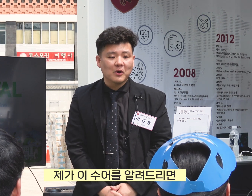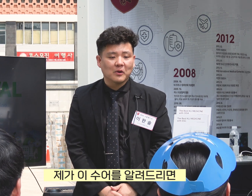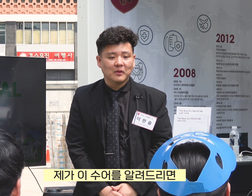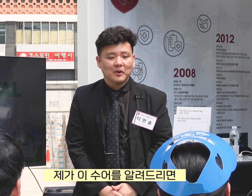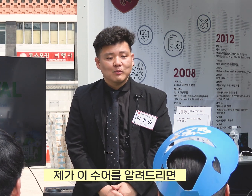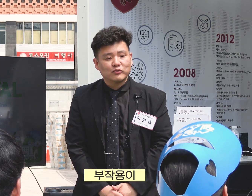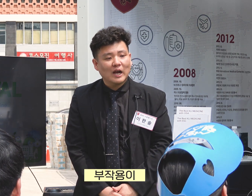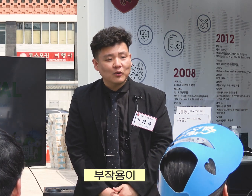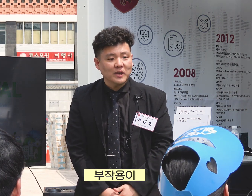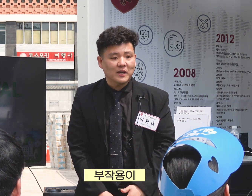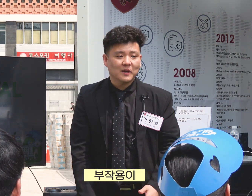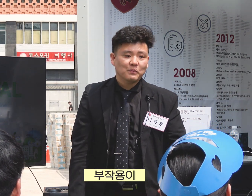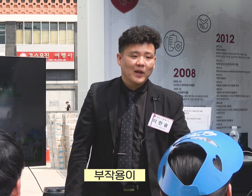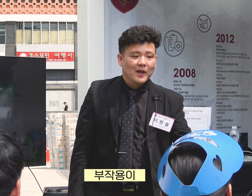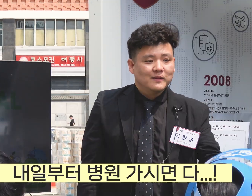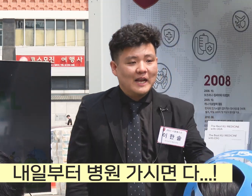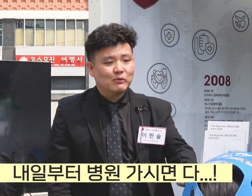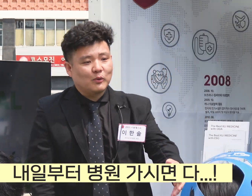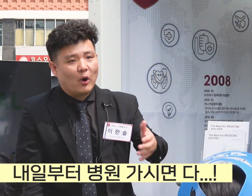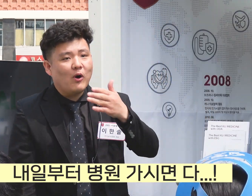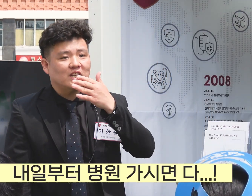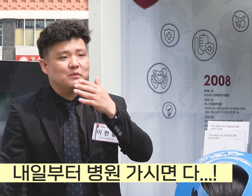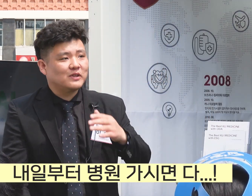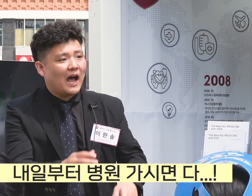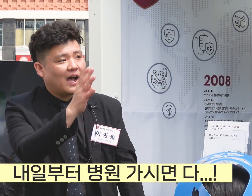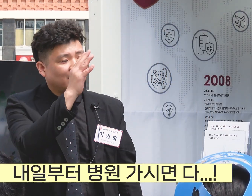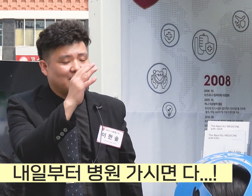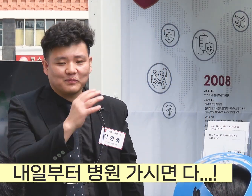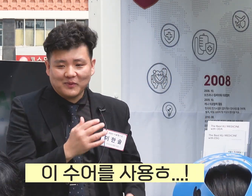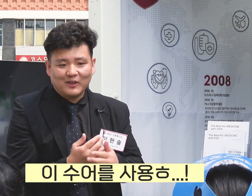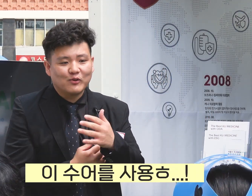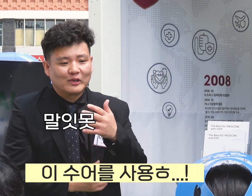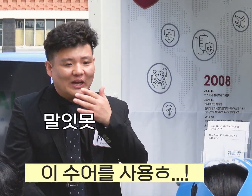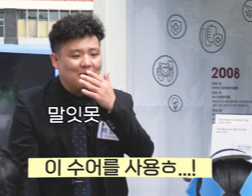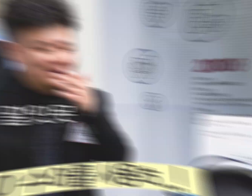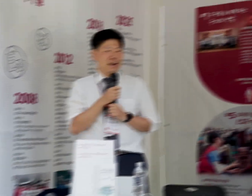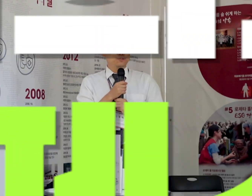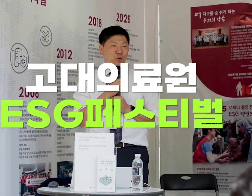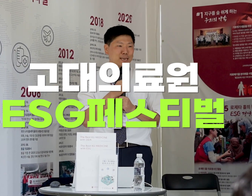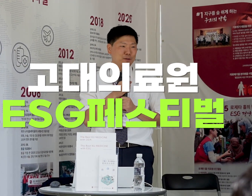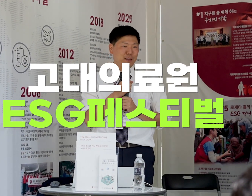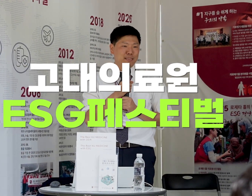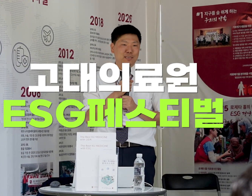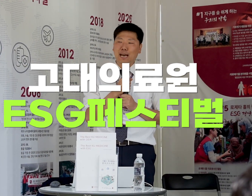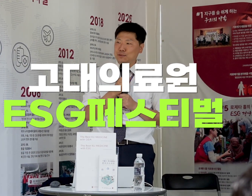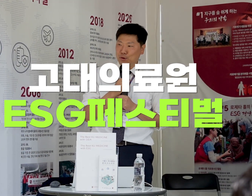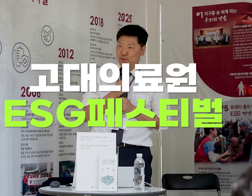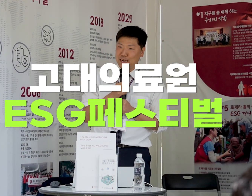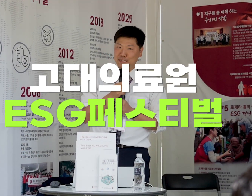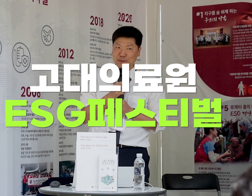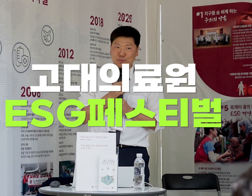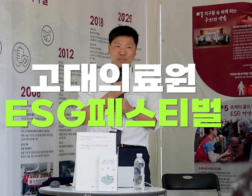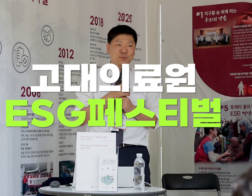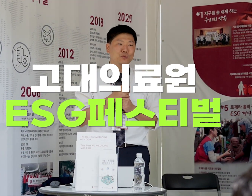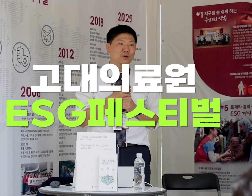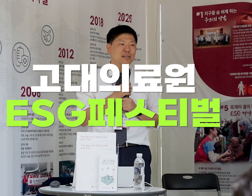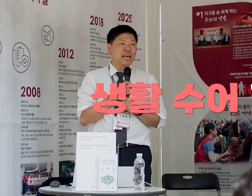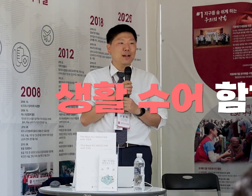알려드리면 부작용이, 내일부터 병원 가시면 다 이 수호를 사용하... 노마인역대에서 이한솔 부장님을 모시고 통화의